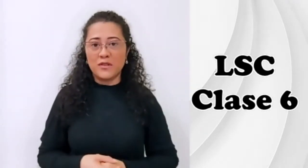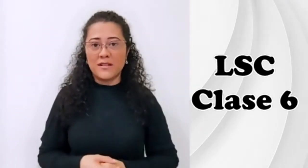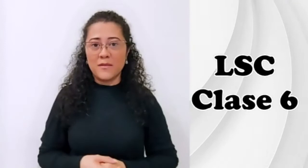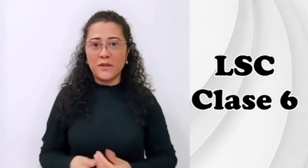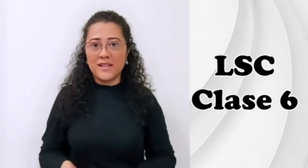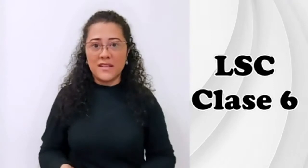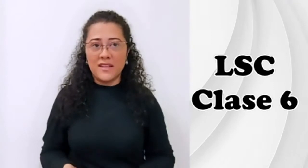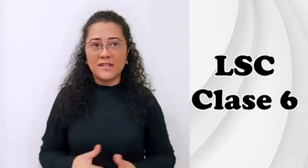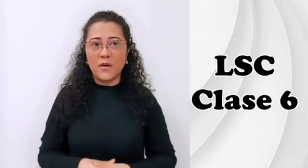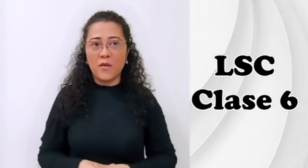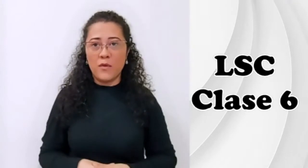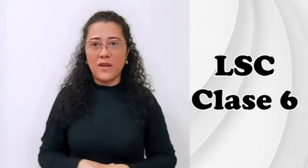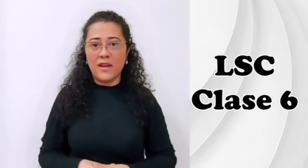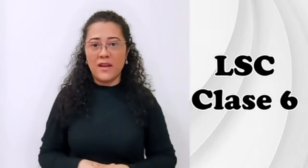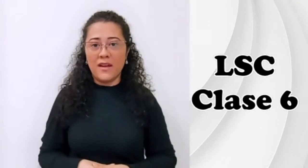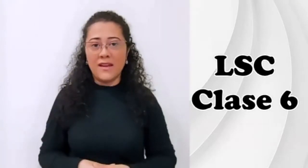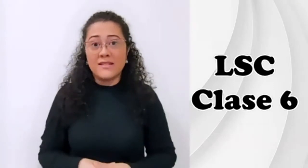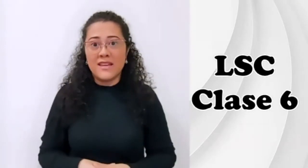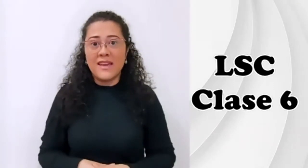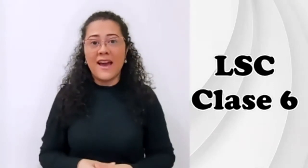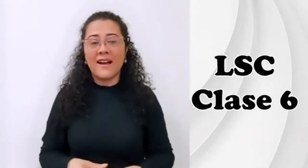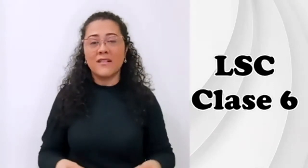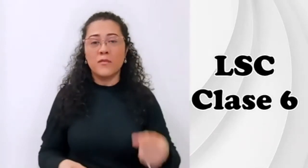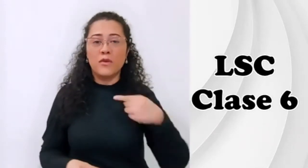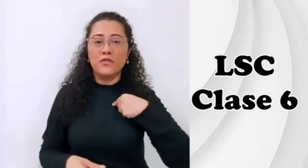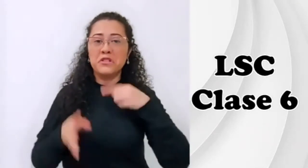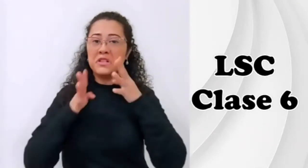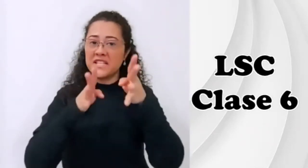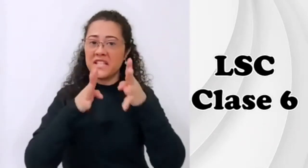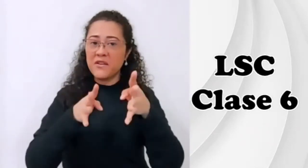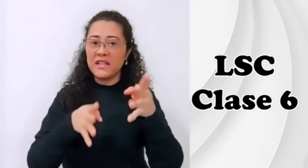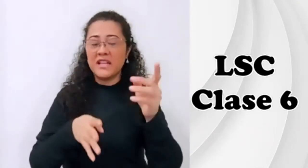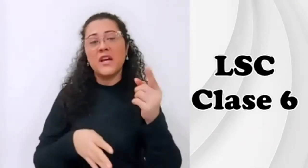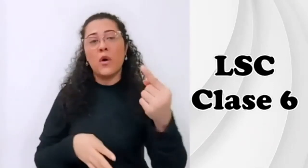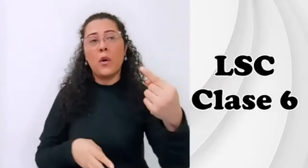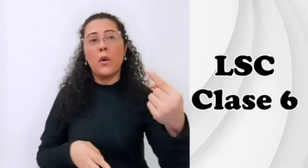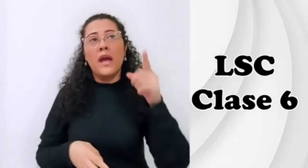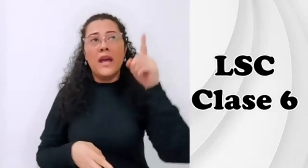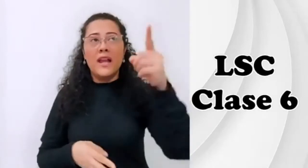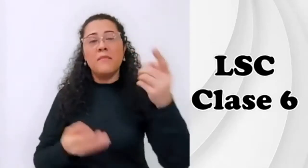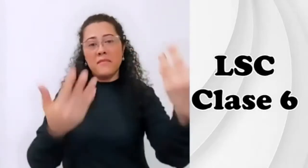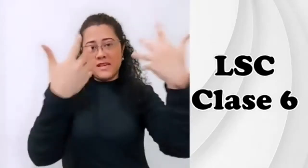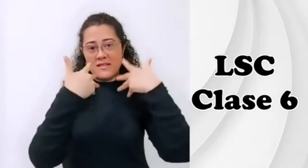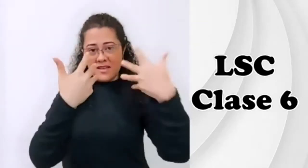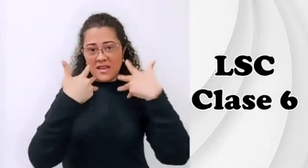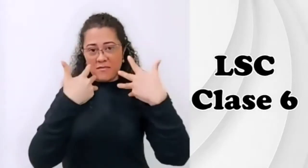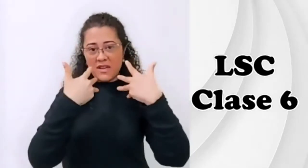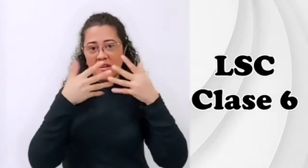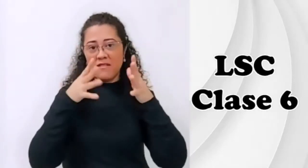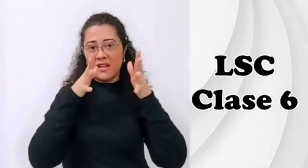otros tipos de señas como de enseñar, como yo te enseño a ti o él me enseña a mí, que viene